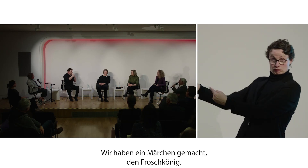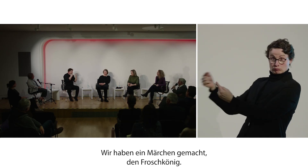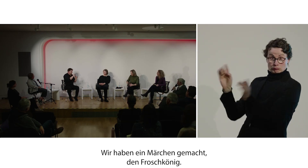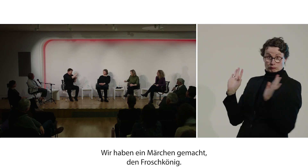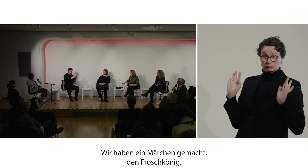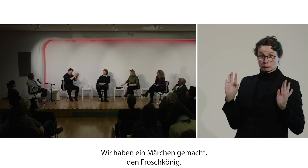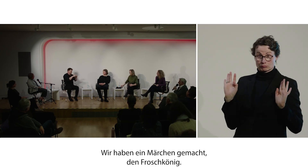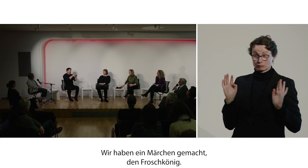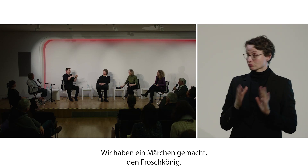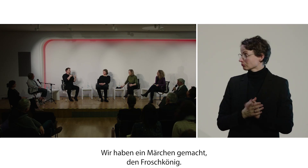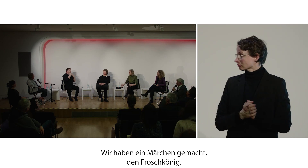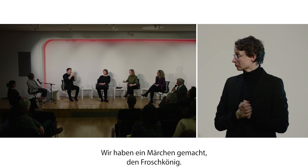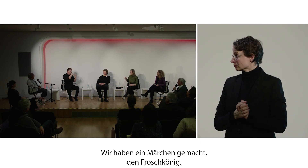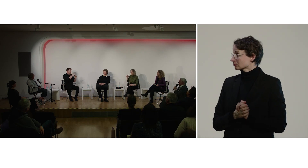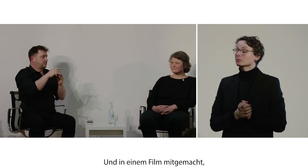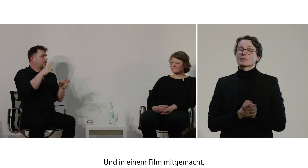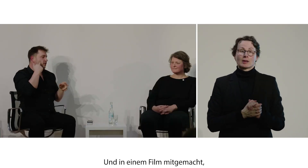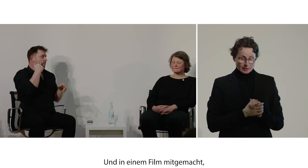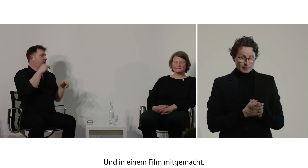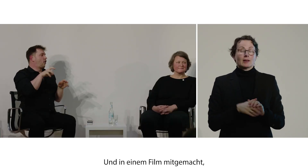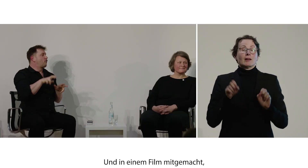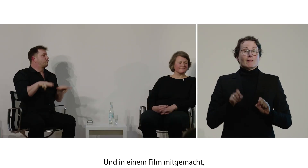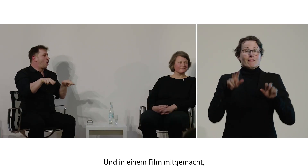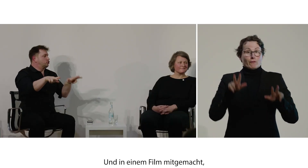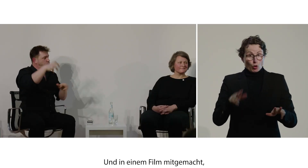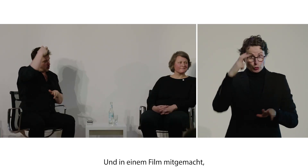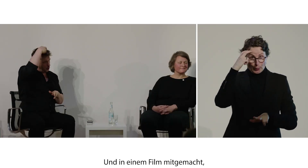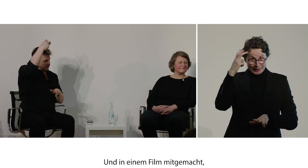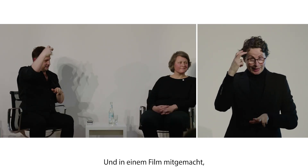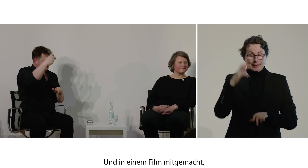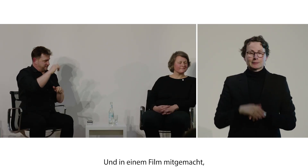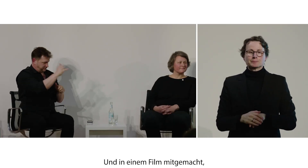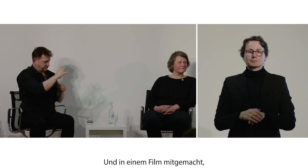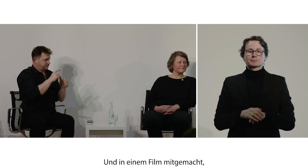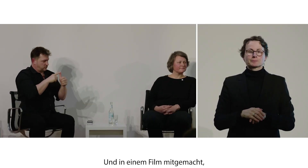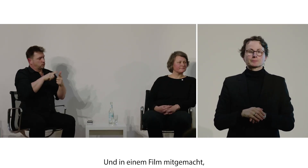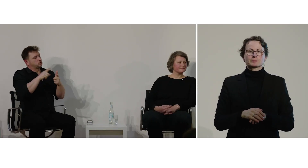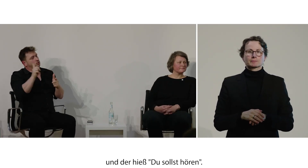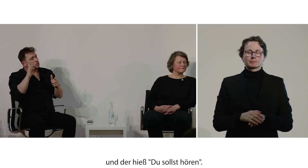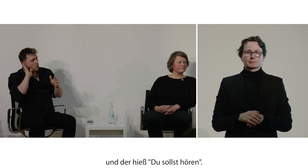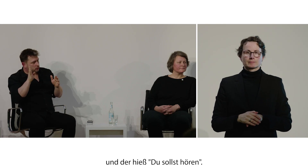wir haben ein Märchen gemacht, den Froschkönig und in einem Film auch mitgemacht.